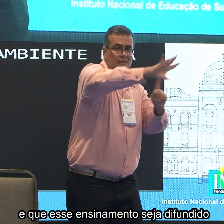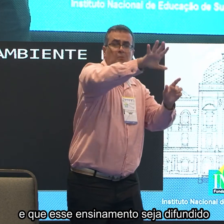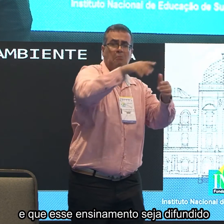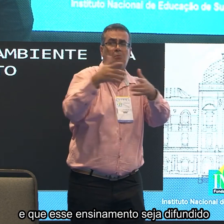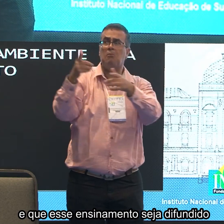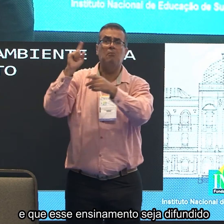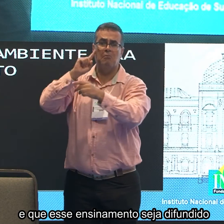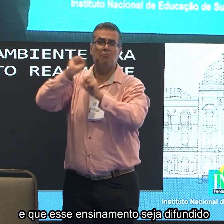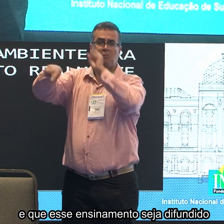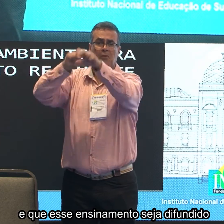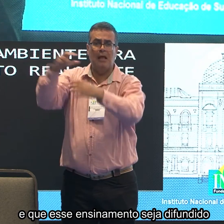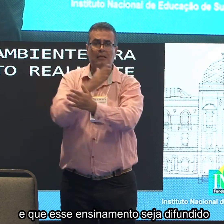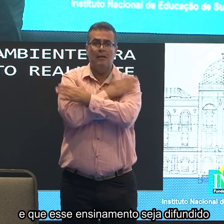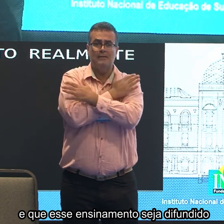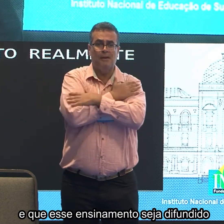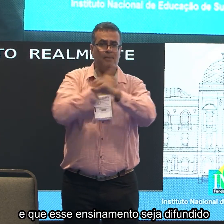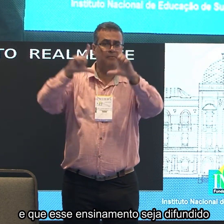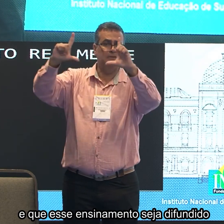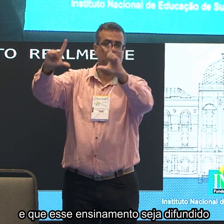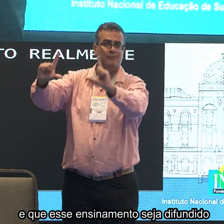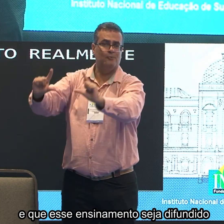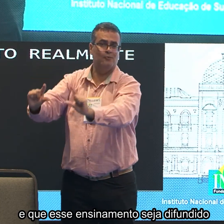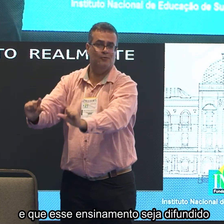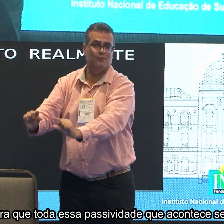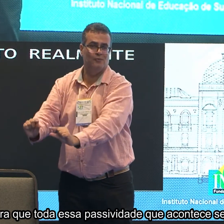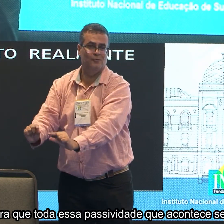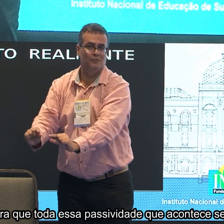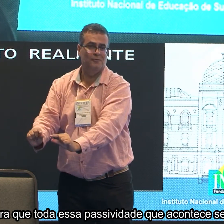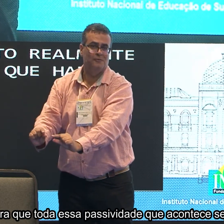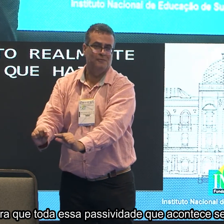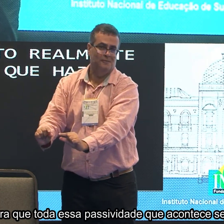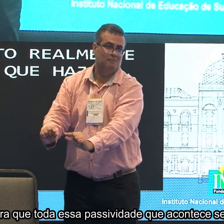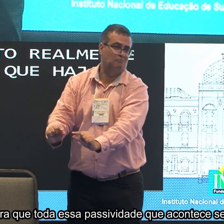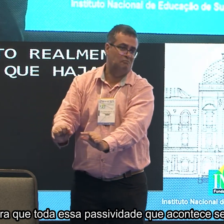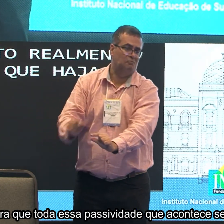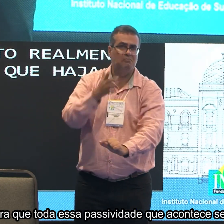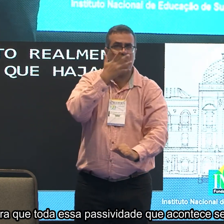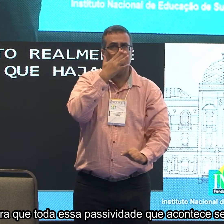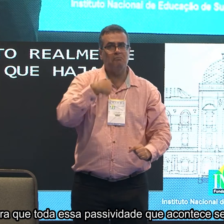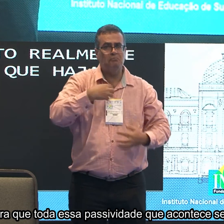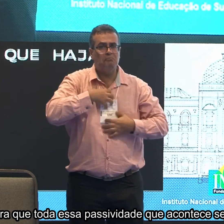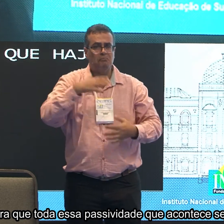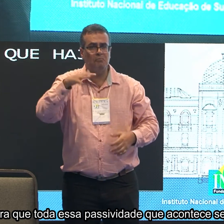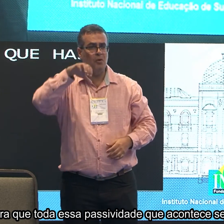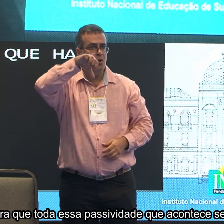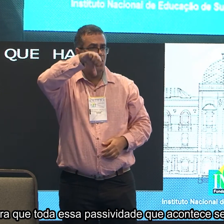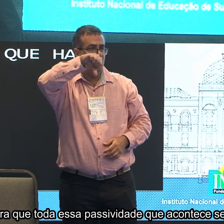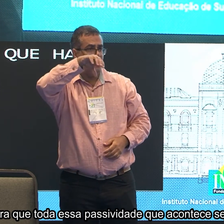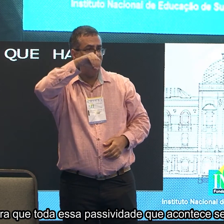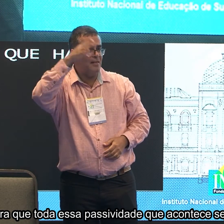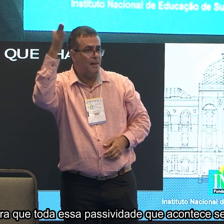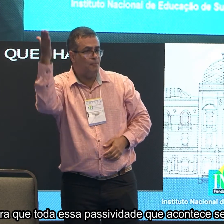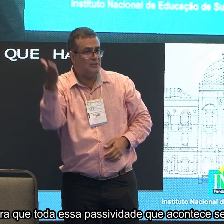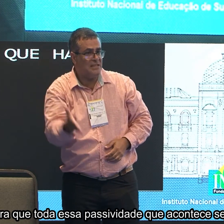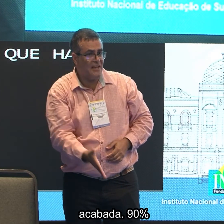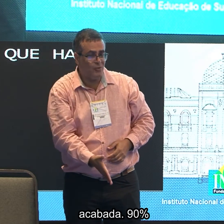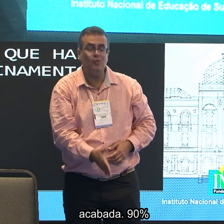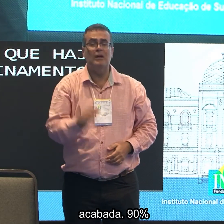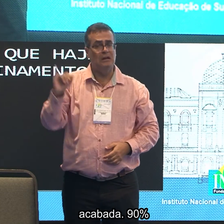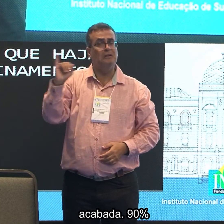realmente esse ensinamento seja difundido, para que toda essa passividade que acontece seja